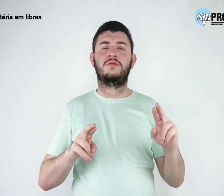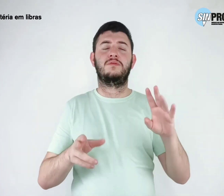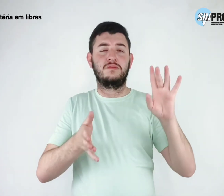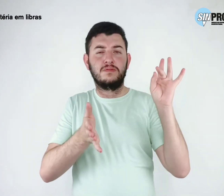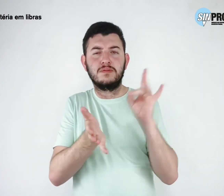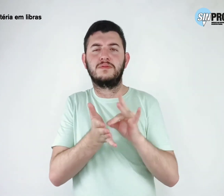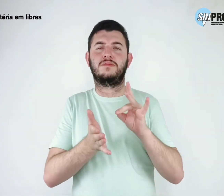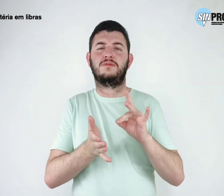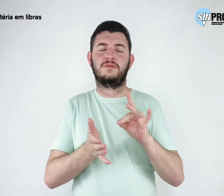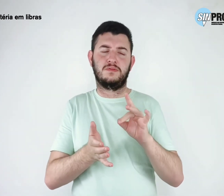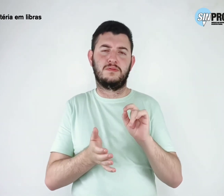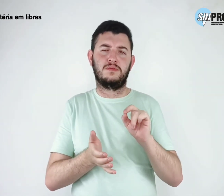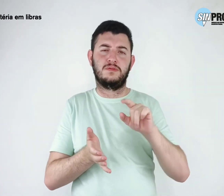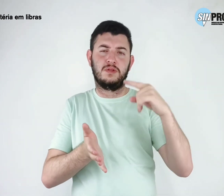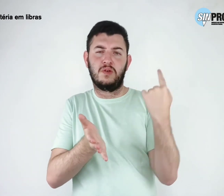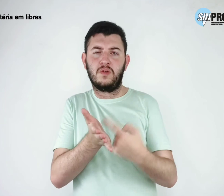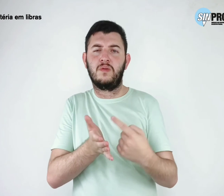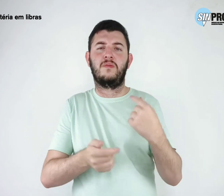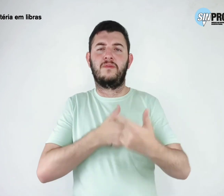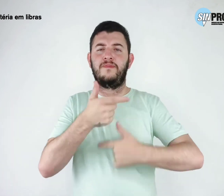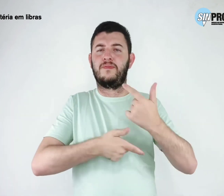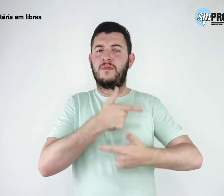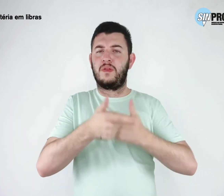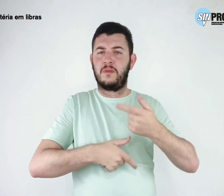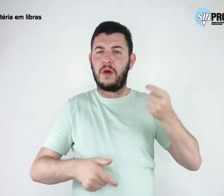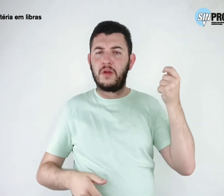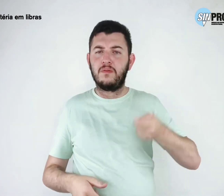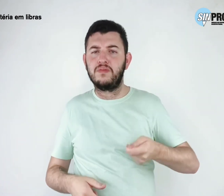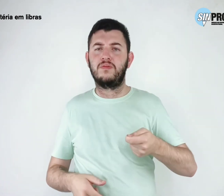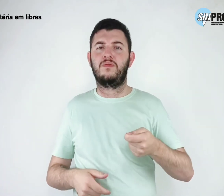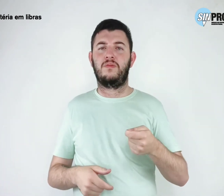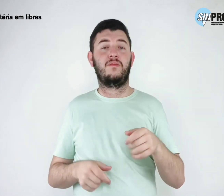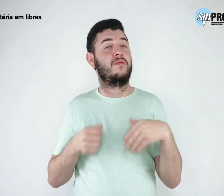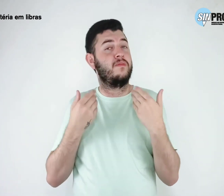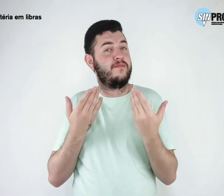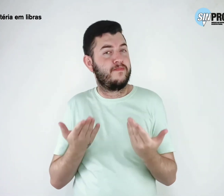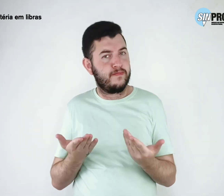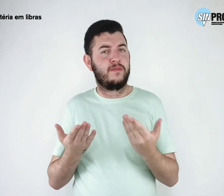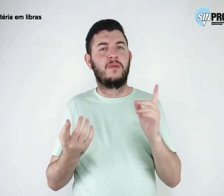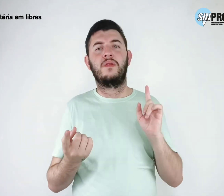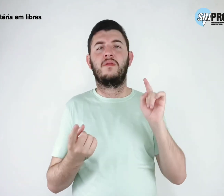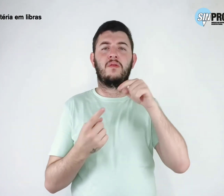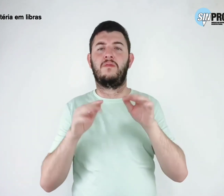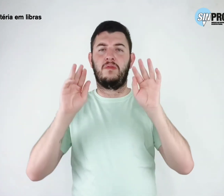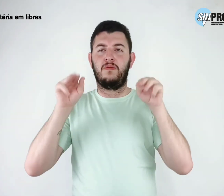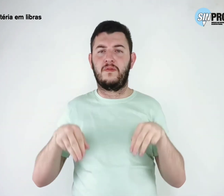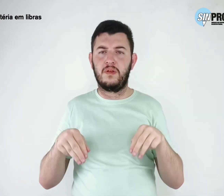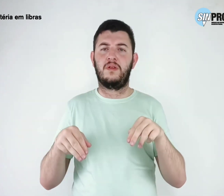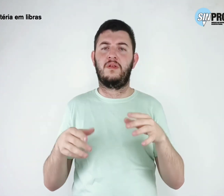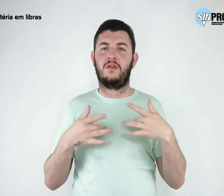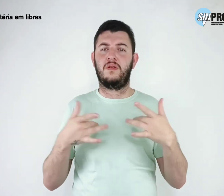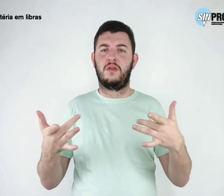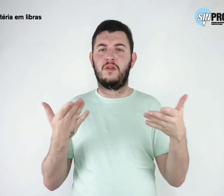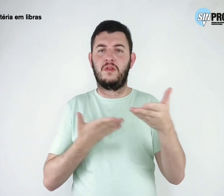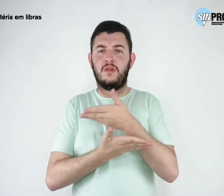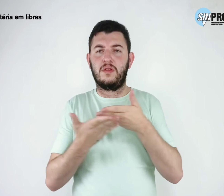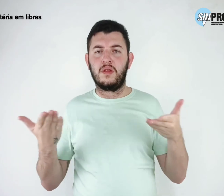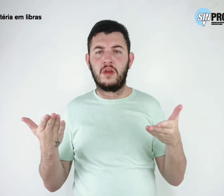efetivo cumprimento do dever que lhe é imposto. Por fim, nos solidarizamos com as vítimas